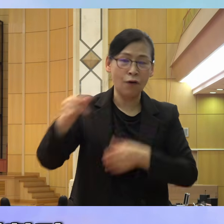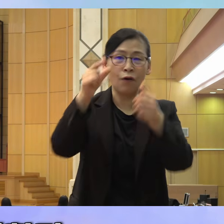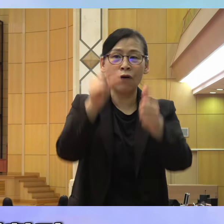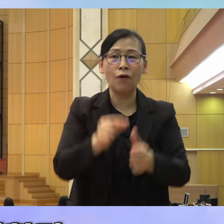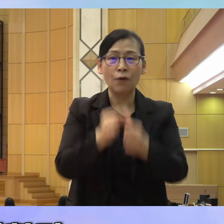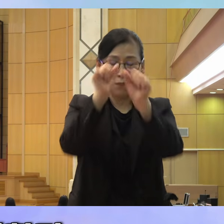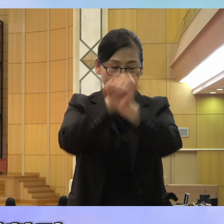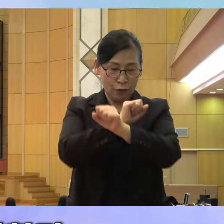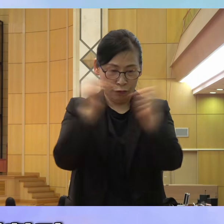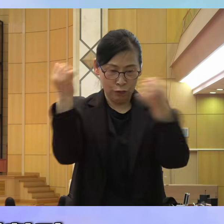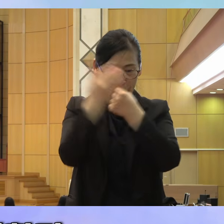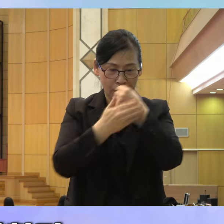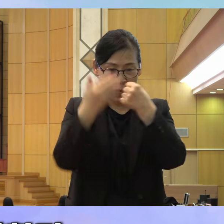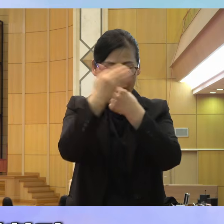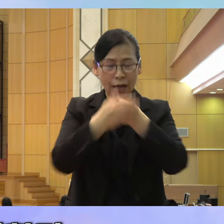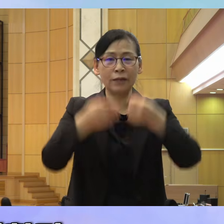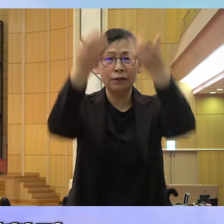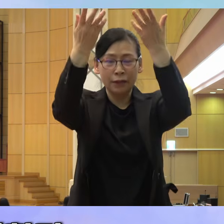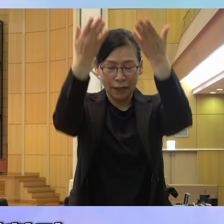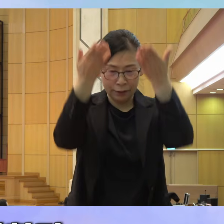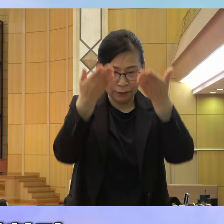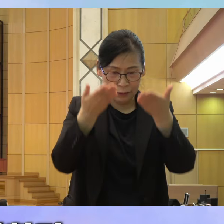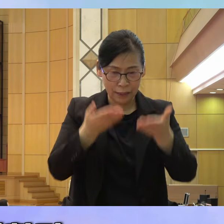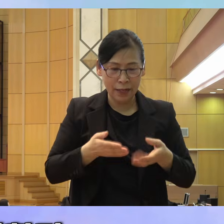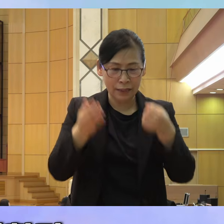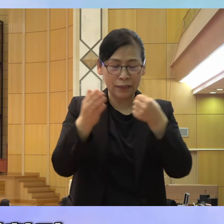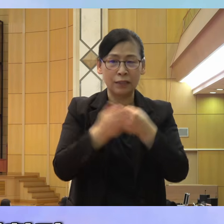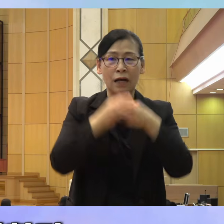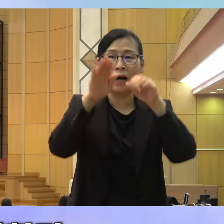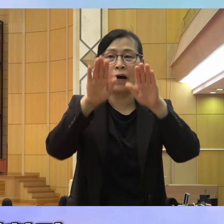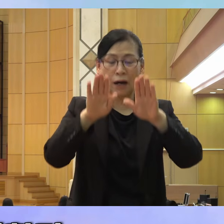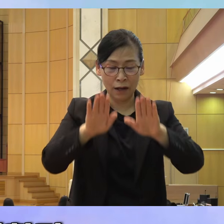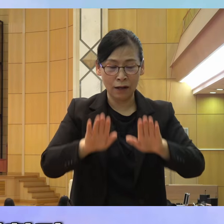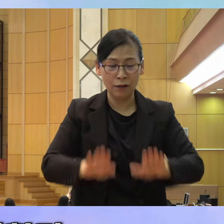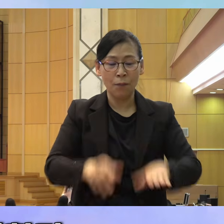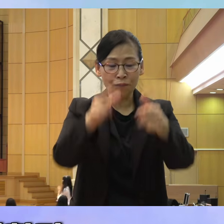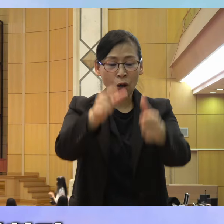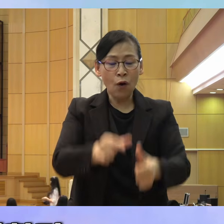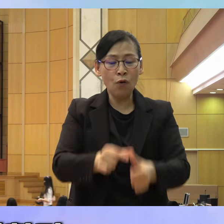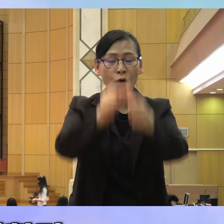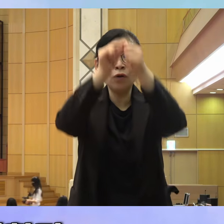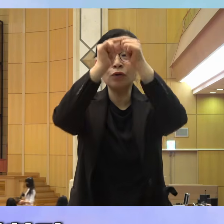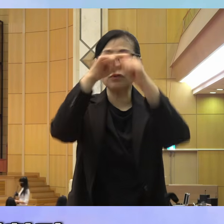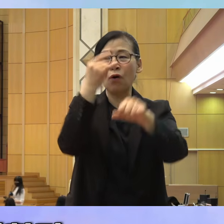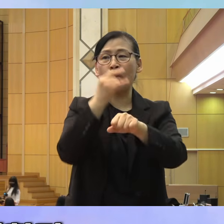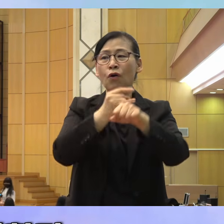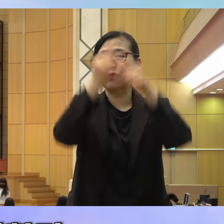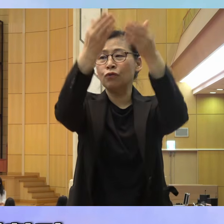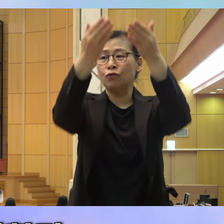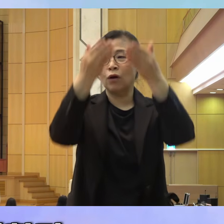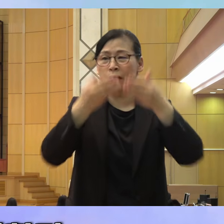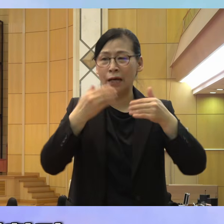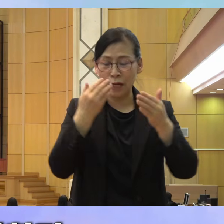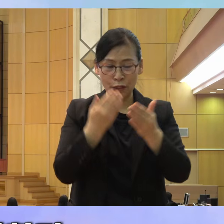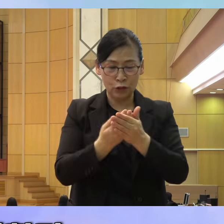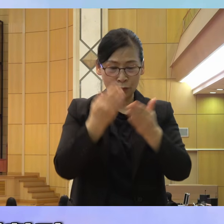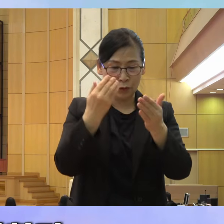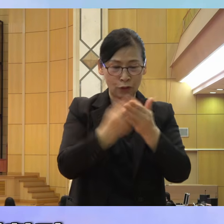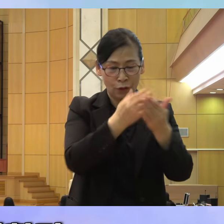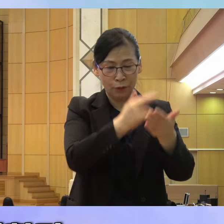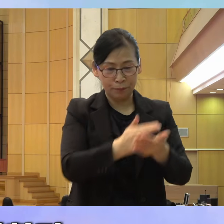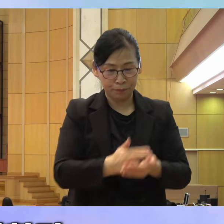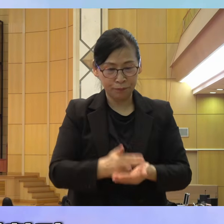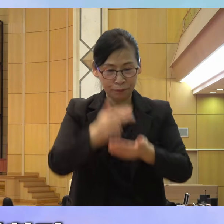예수님이시여 구속의 은혜를 내리시사 오늘도 구원해